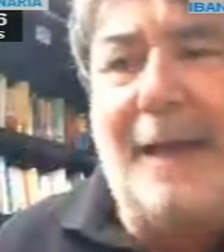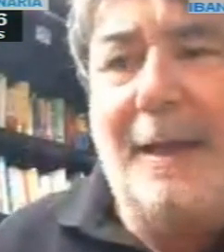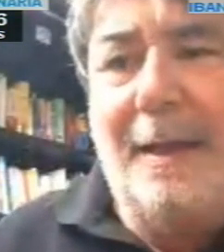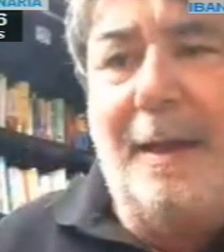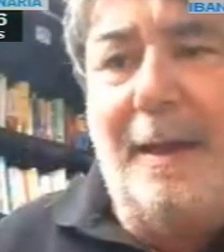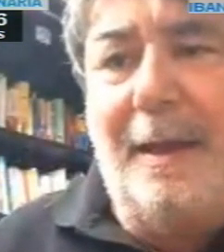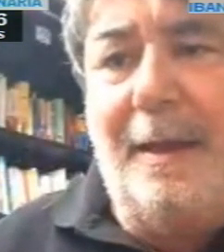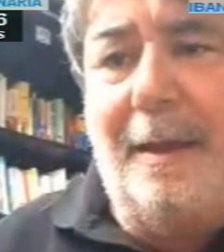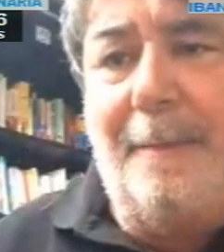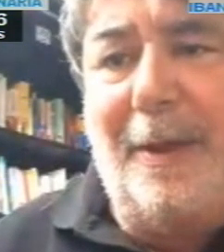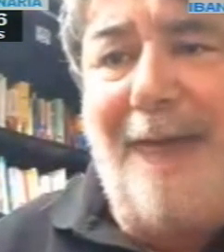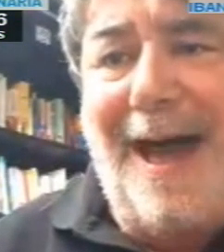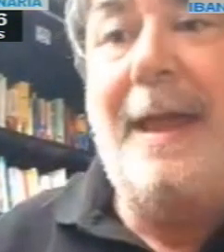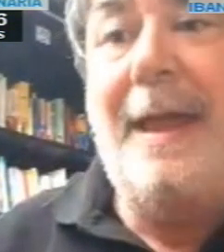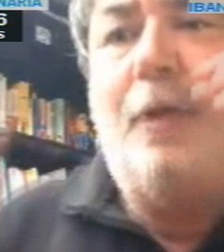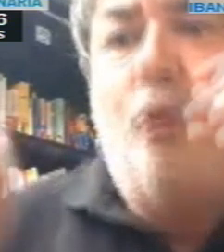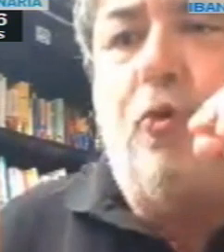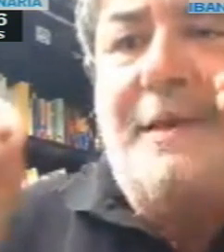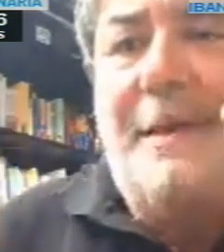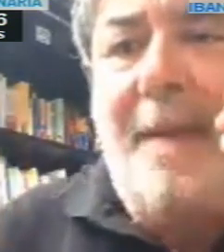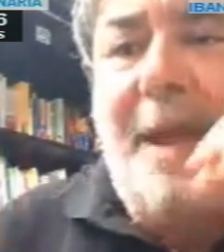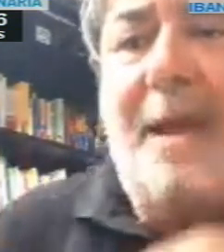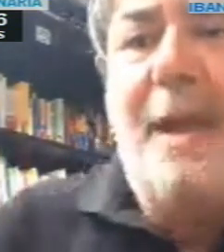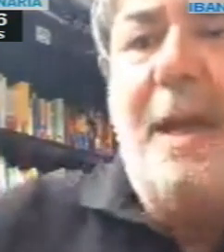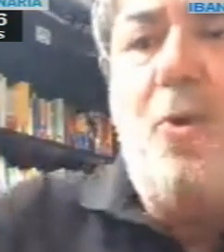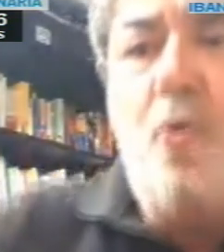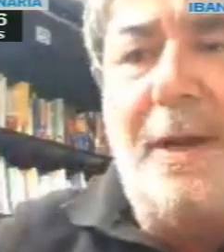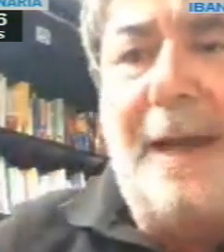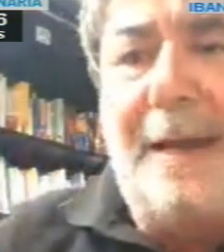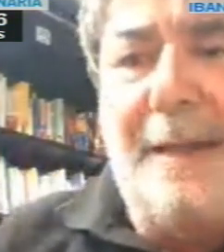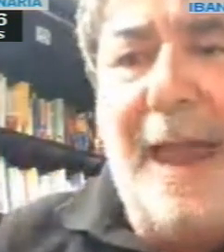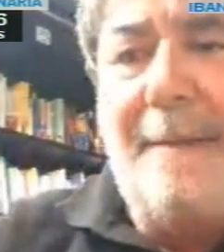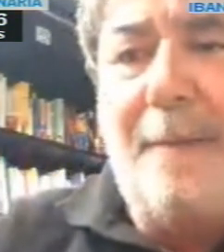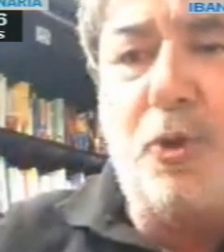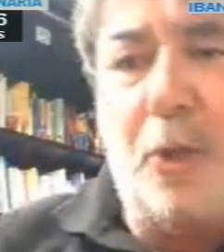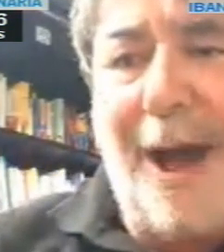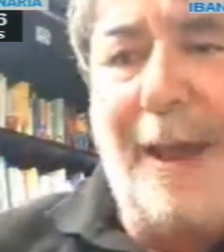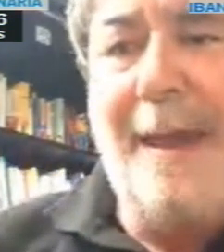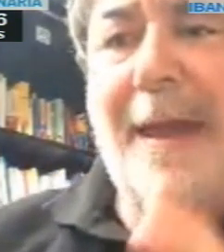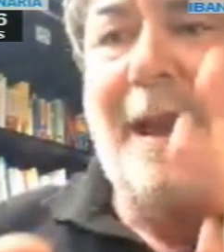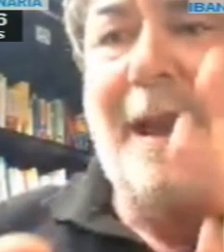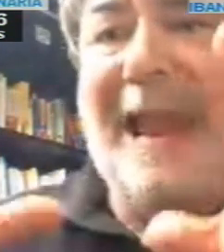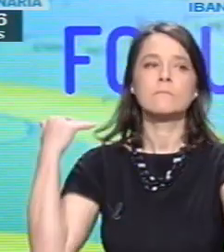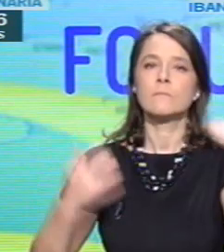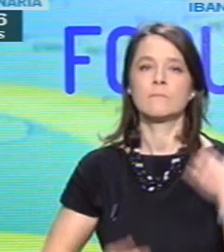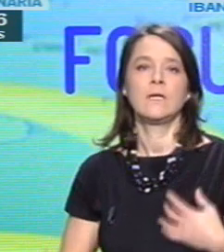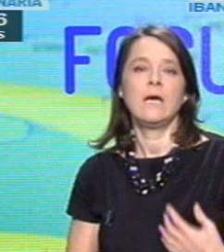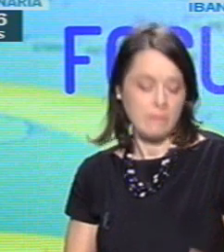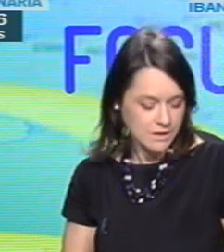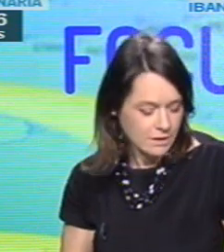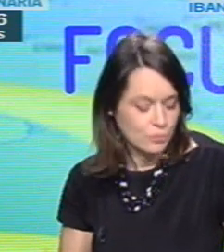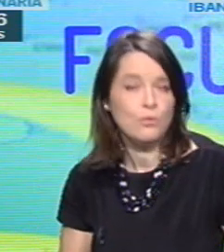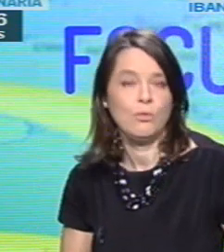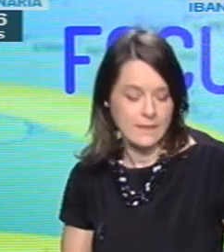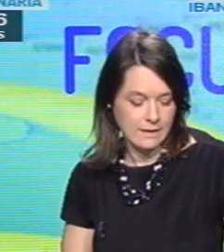c'è la Chiesa Padovana, tutti insieme in un'unica idea progettuale.